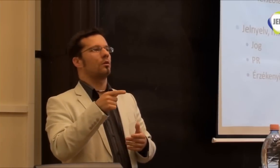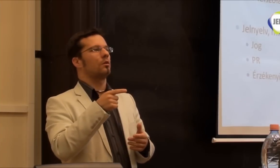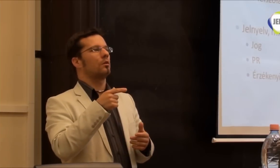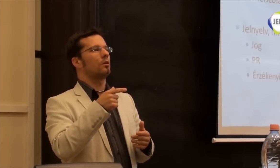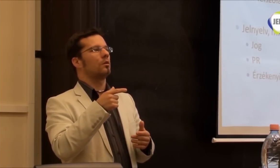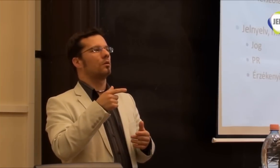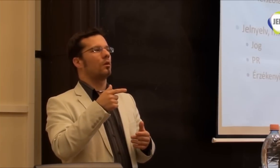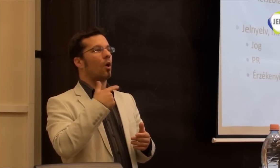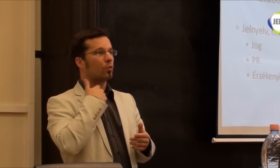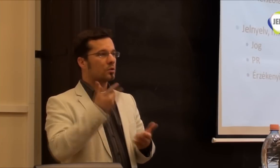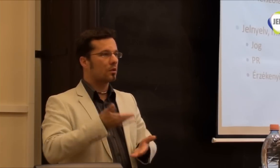És már akkor